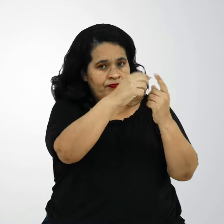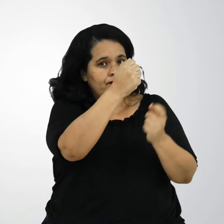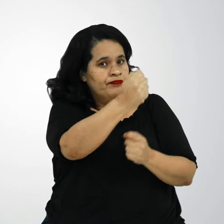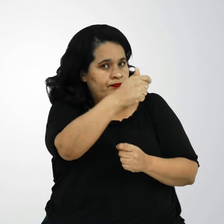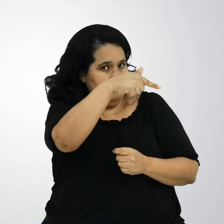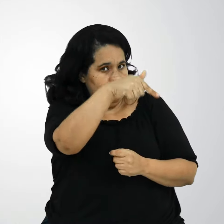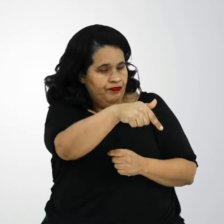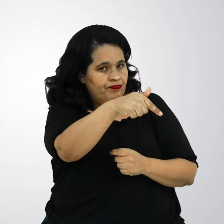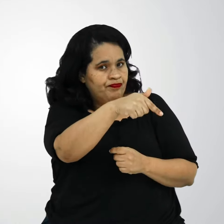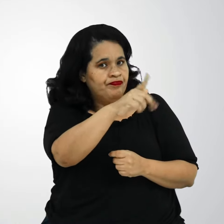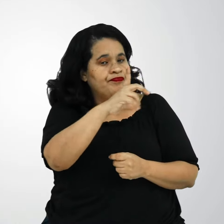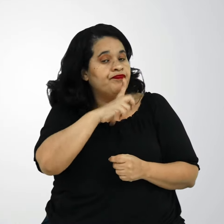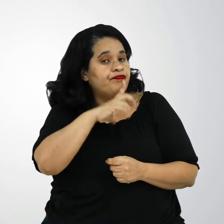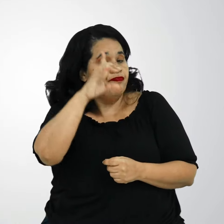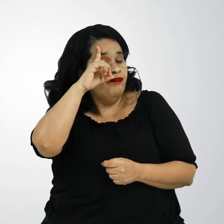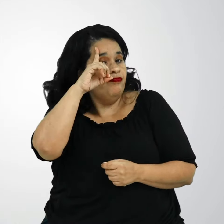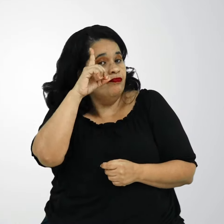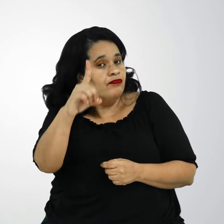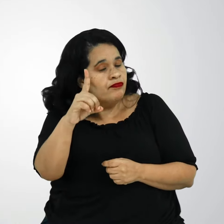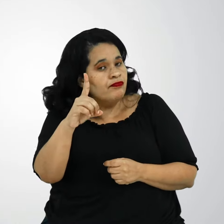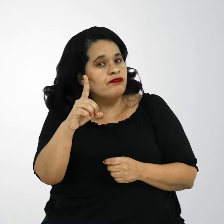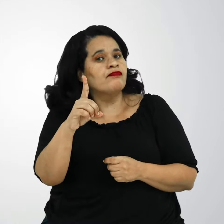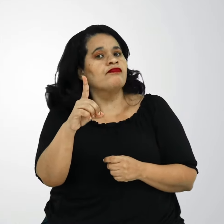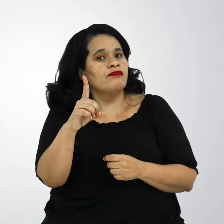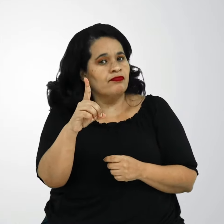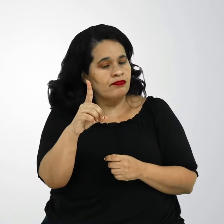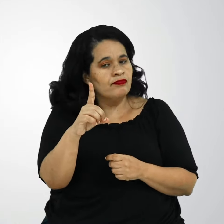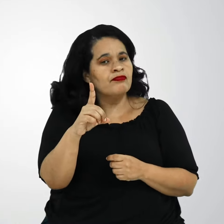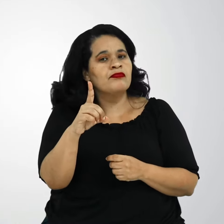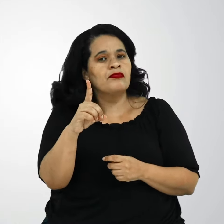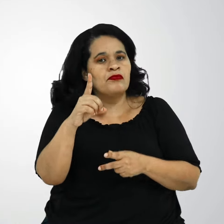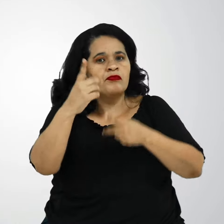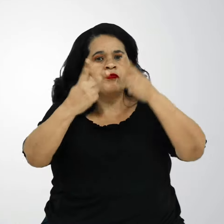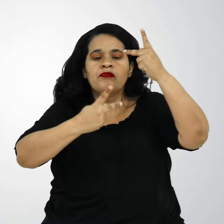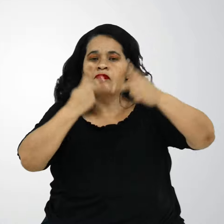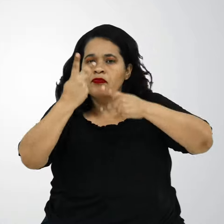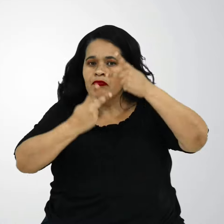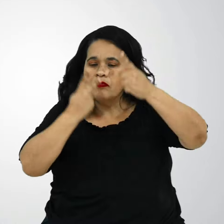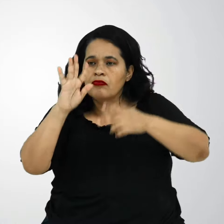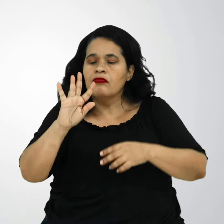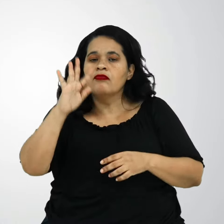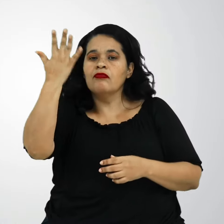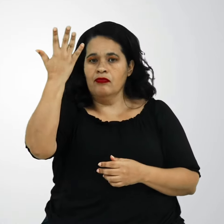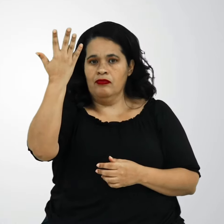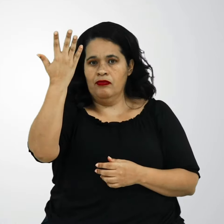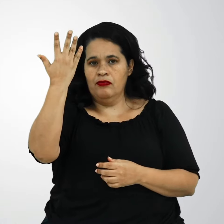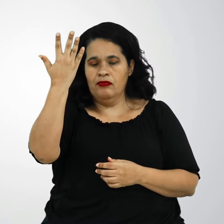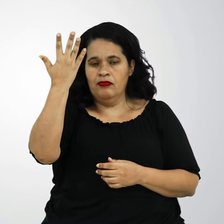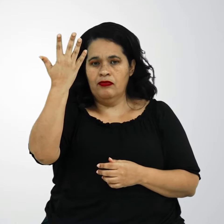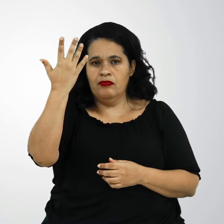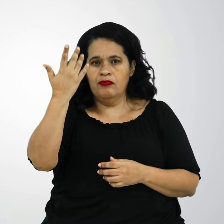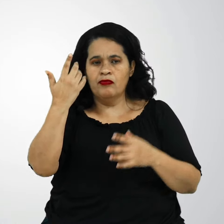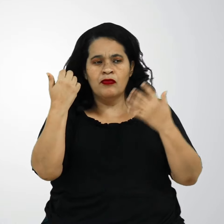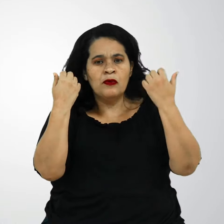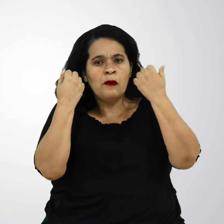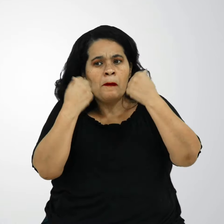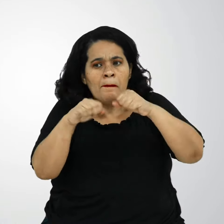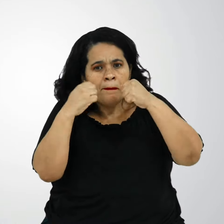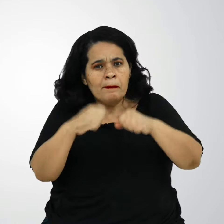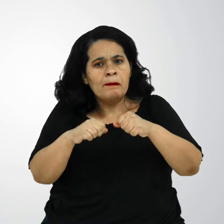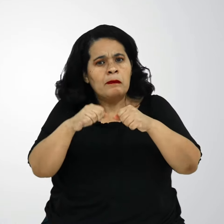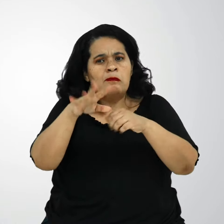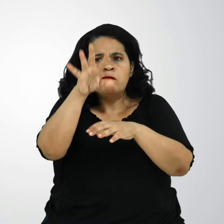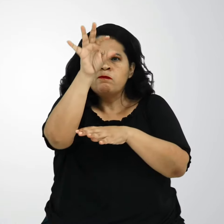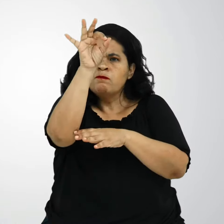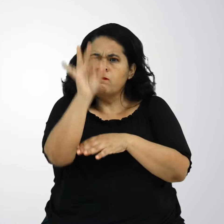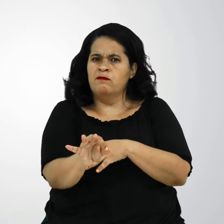num dia, chega até num dia que isso iria acontecer, né? Então, tem que dar exato a